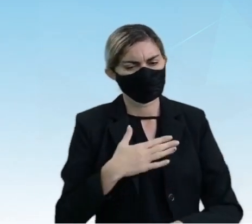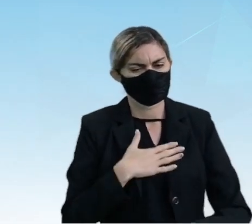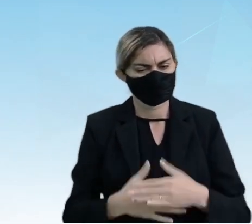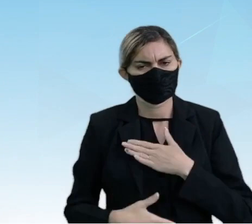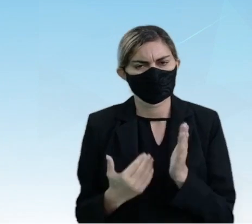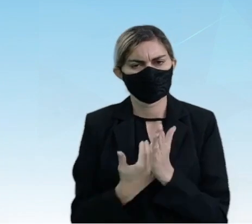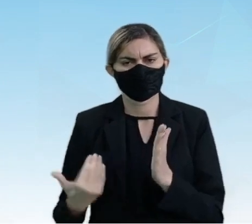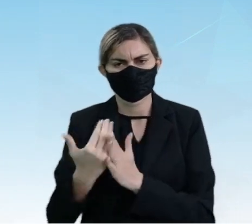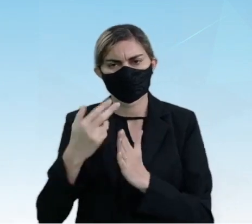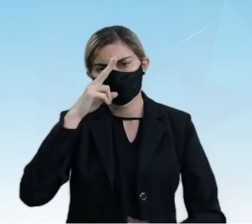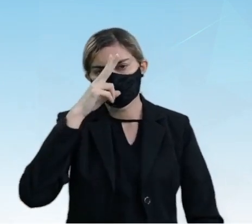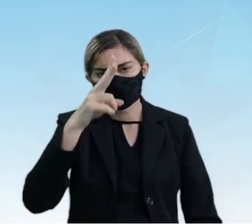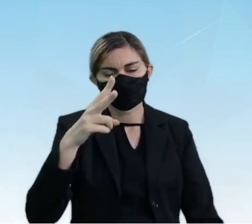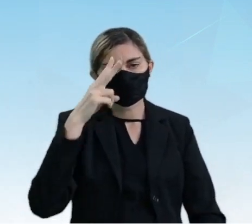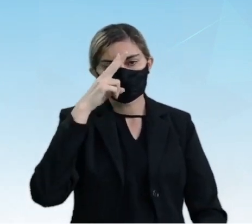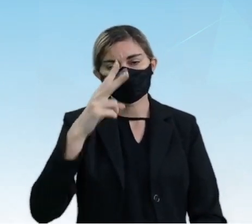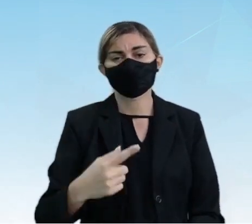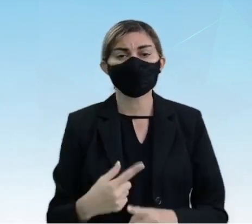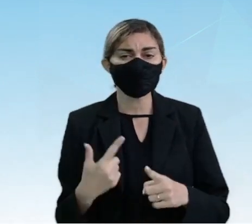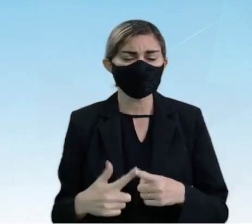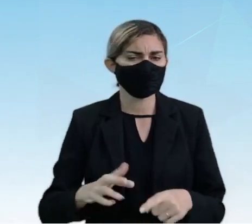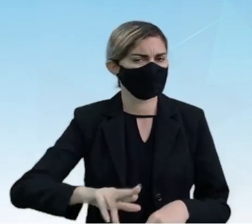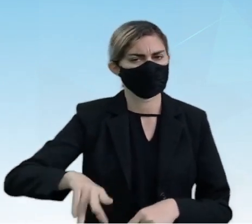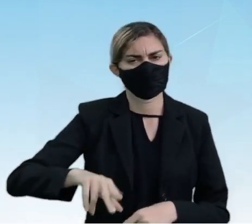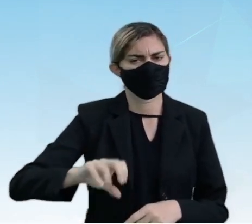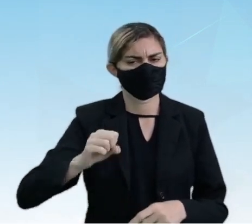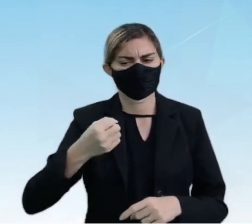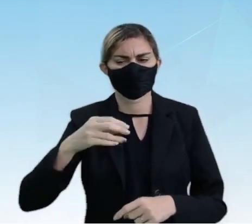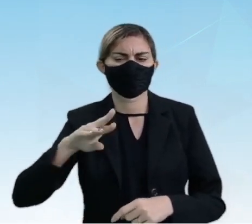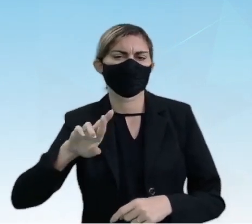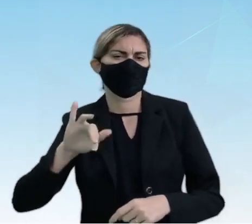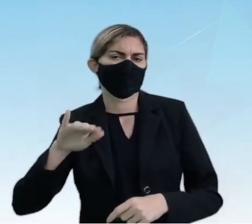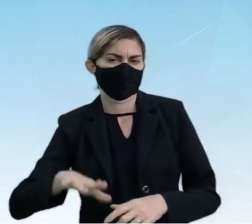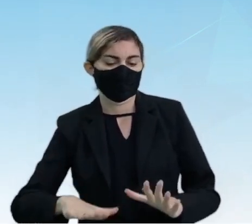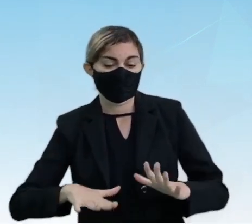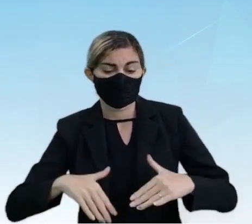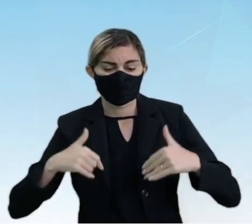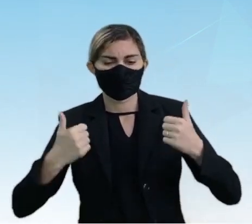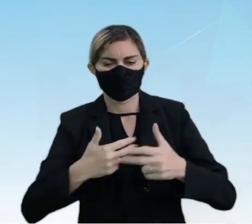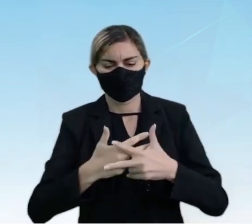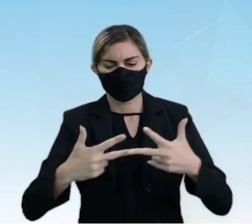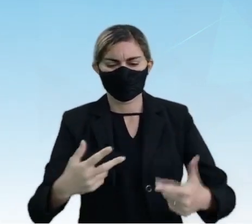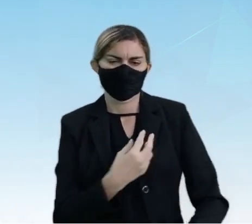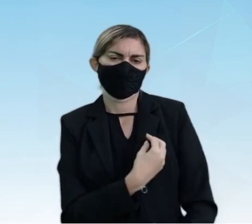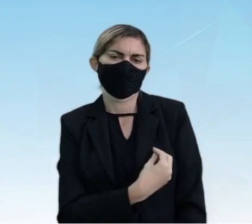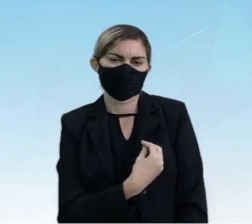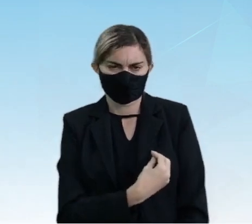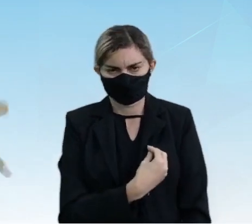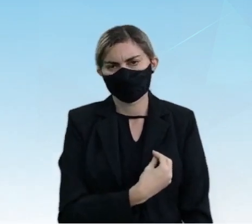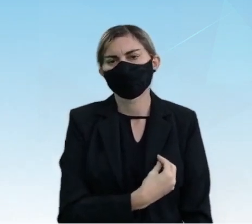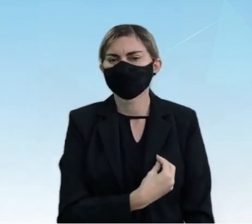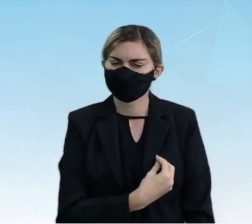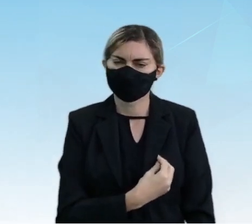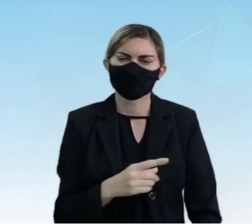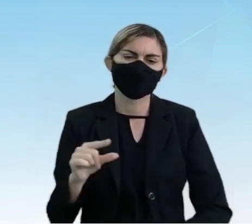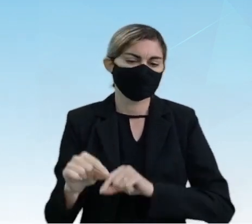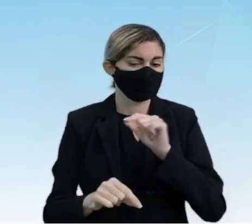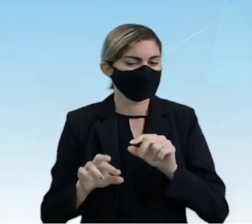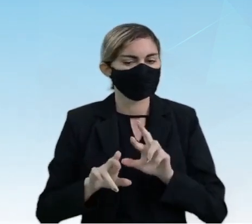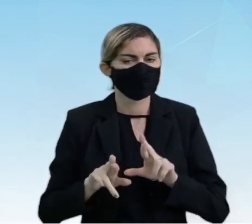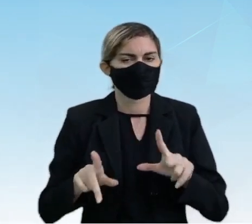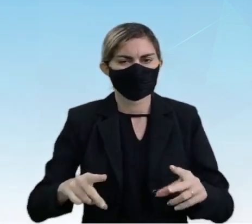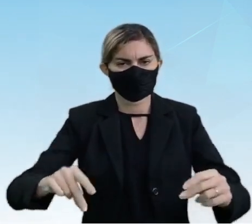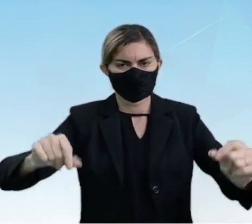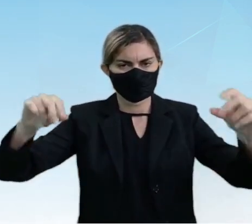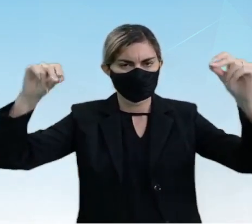está mais forte, mas não é uma questão de sobrevivência. É uma questão de melhorar a sua qualidade de vida, o que é diferente de